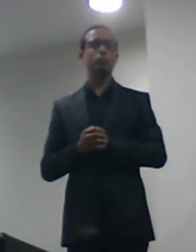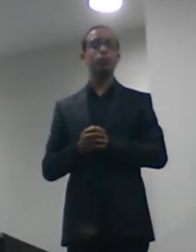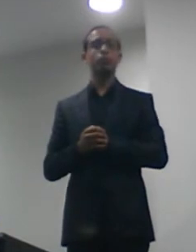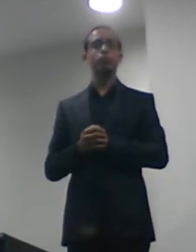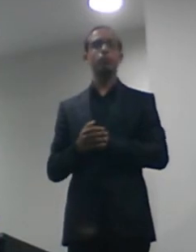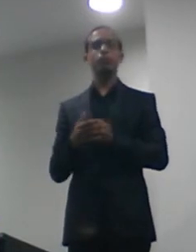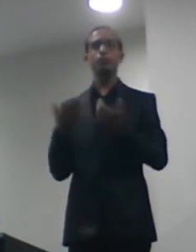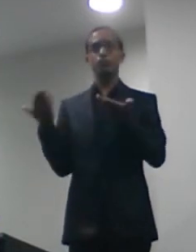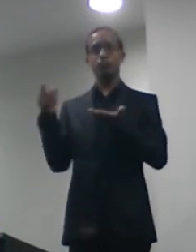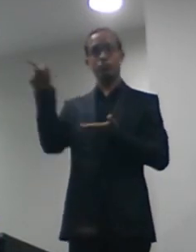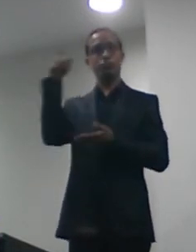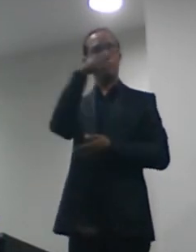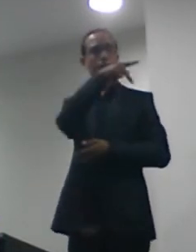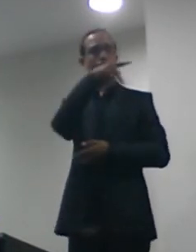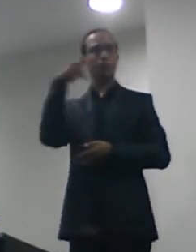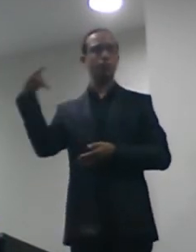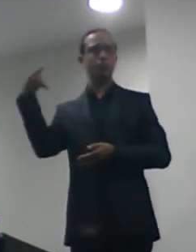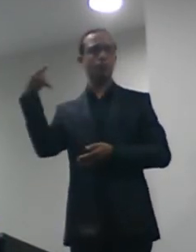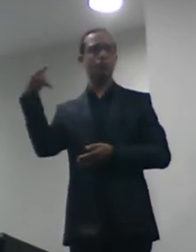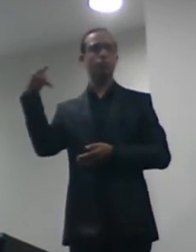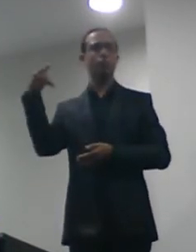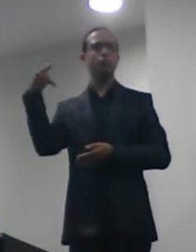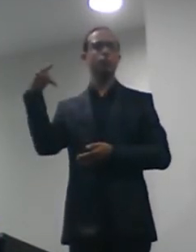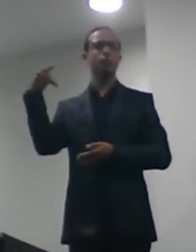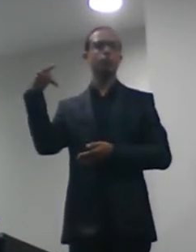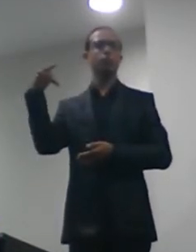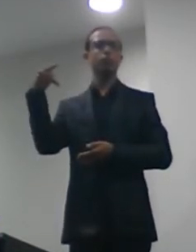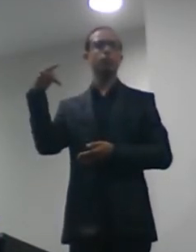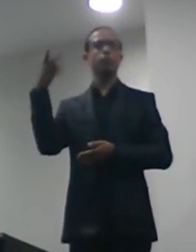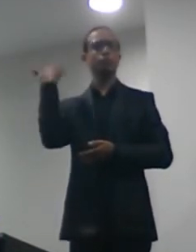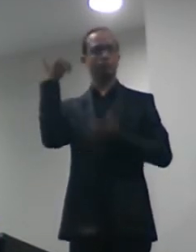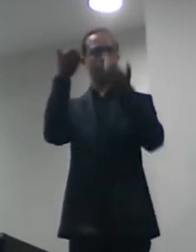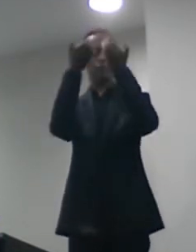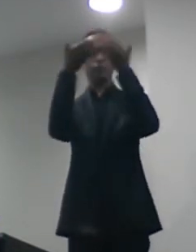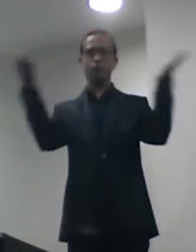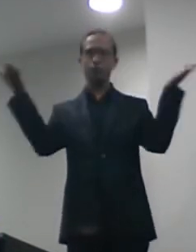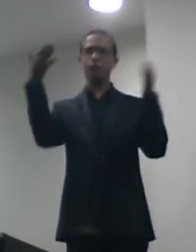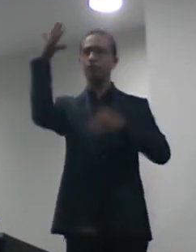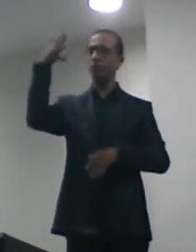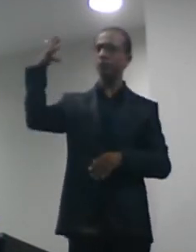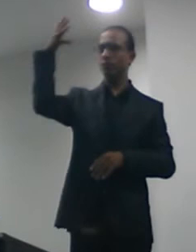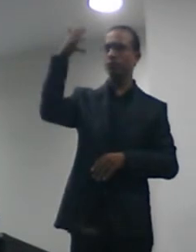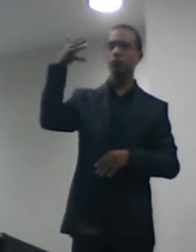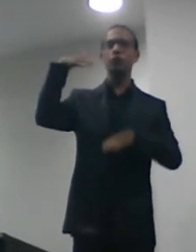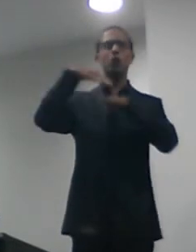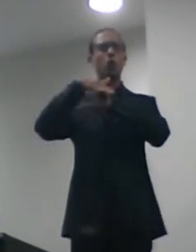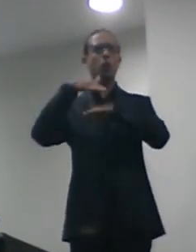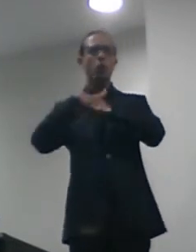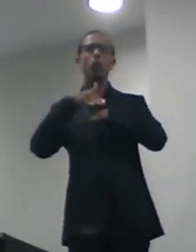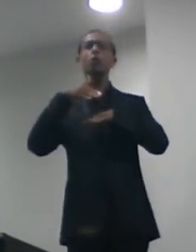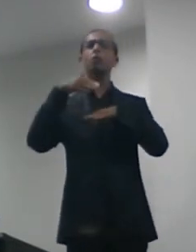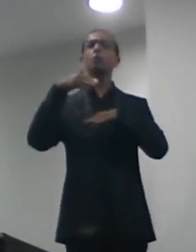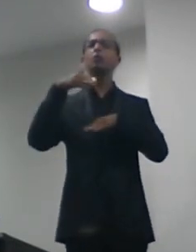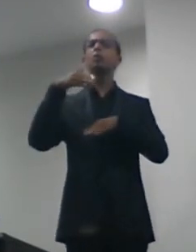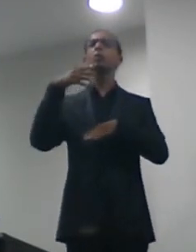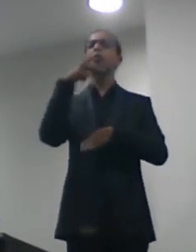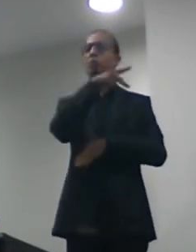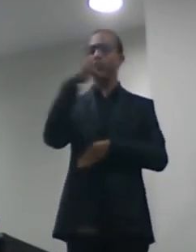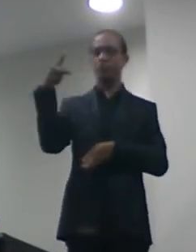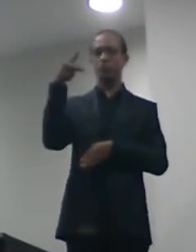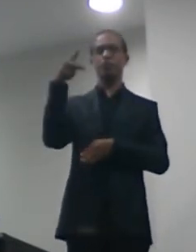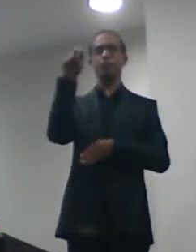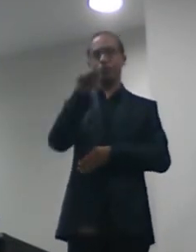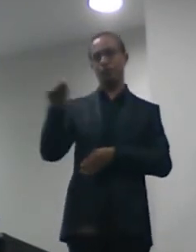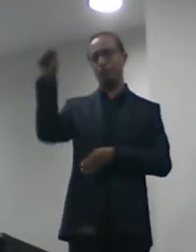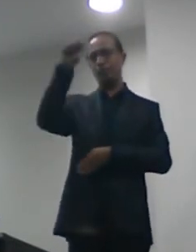até o próprio presidente, na cerimônia de abertura, na palestra de abertura à noite, o presidente dos magistrados, que são os magistrados